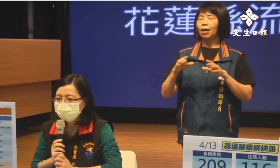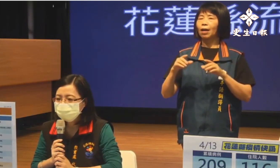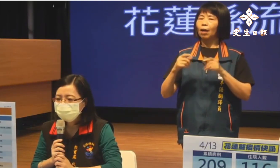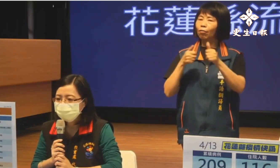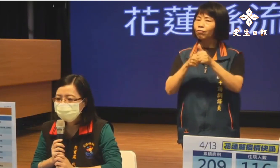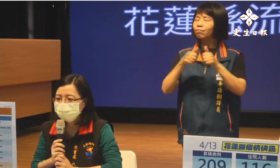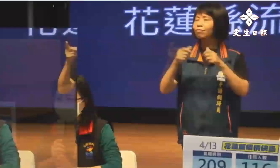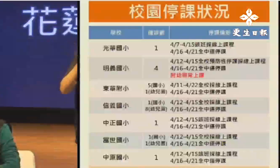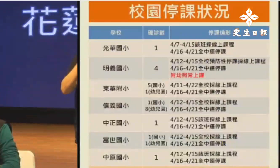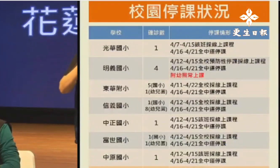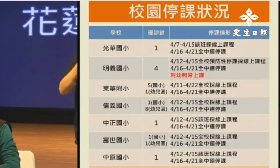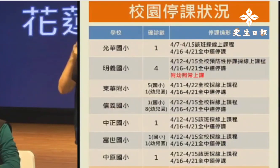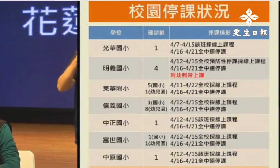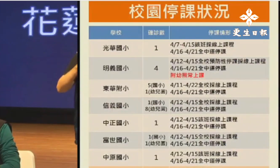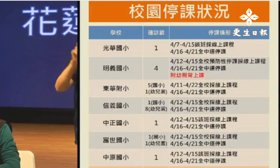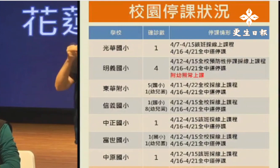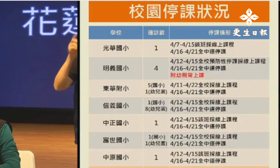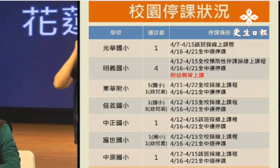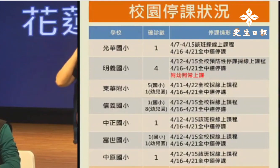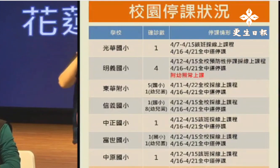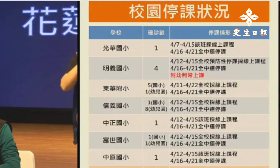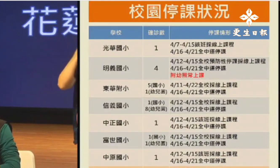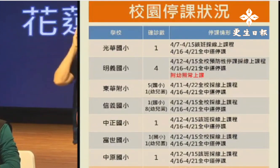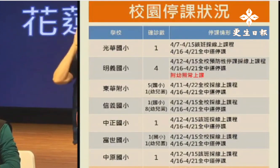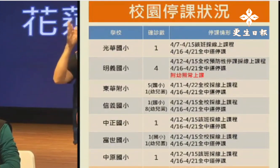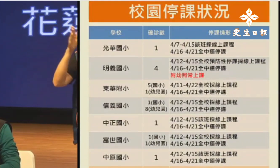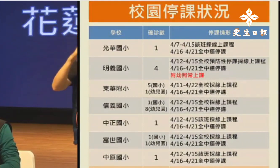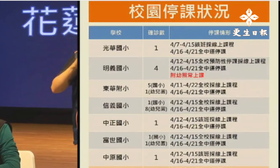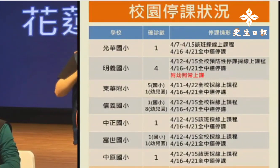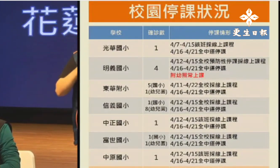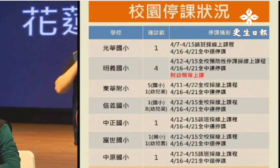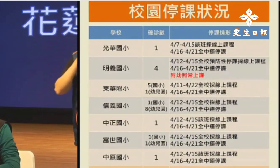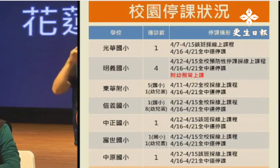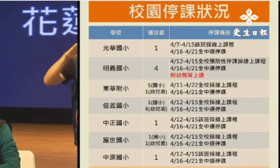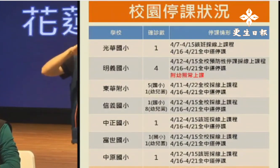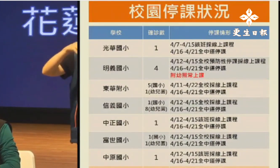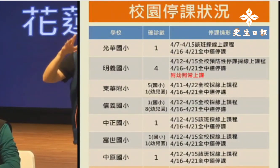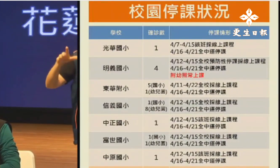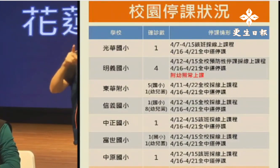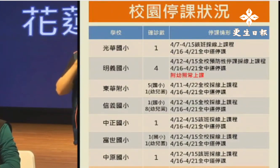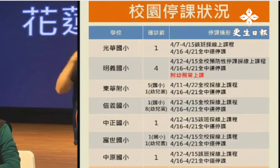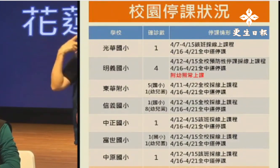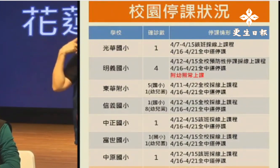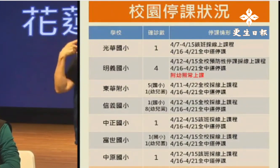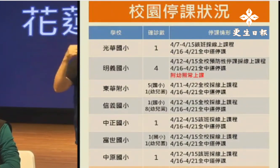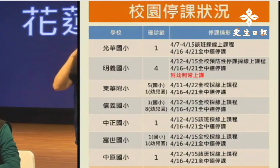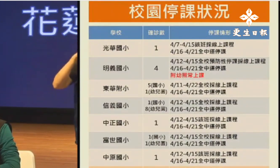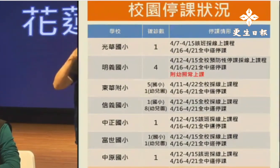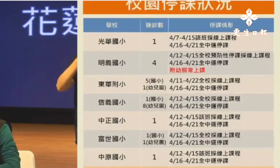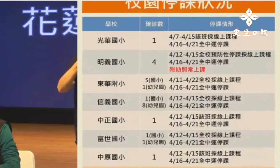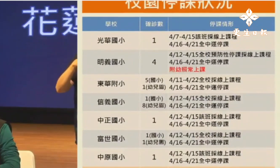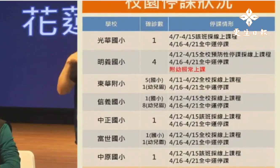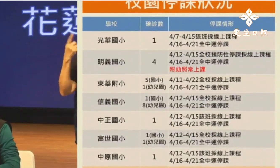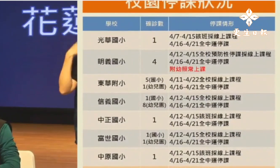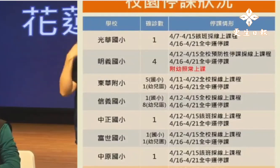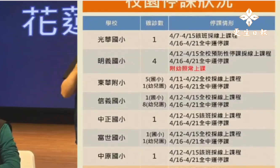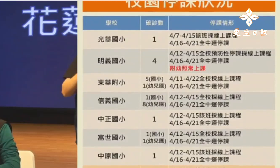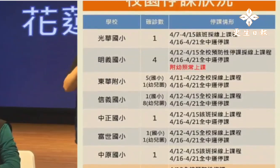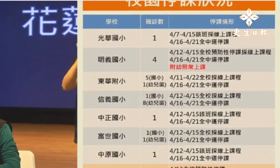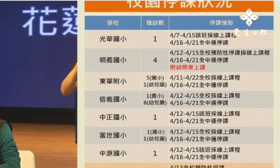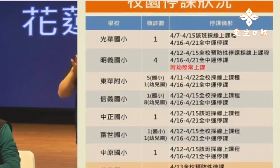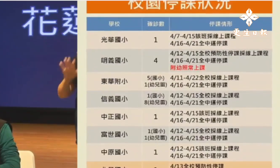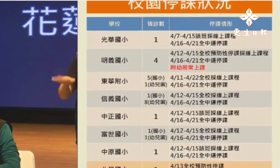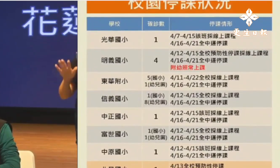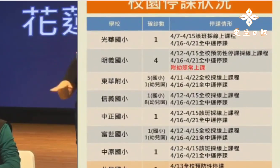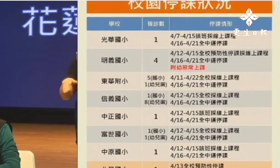华附小、新义国小、中正国小、富士国小和中原国小的部分，在昨天有跟各位乡亲报告，那今